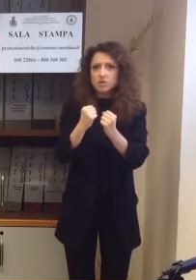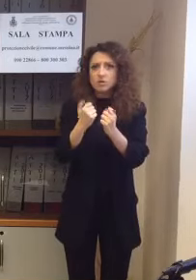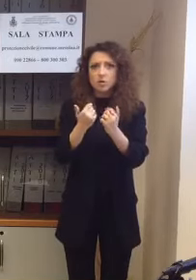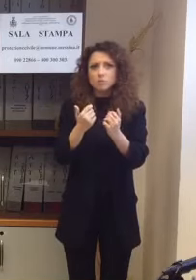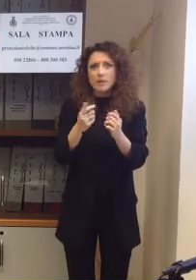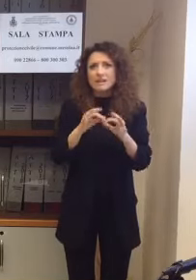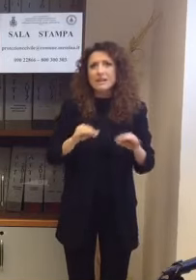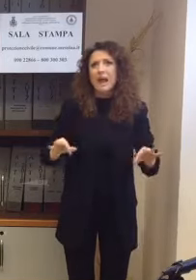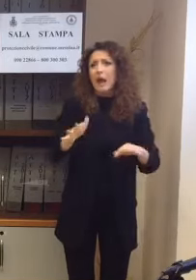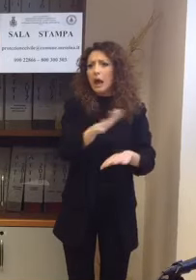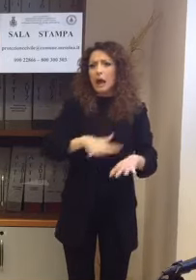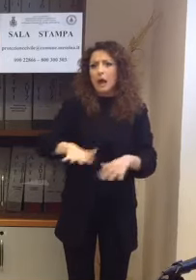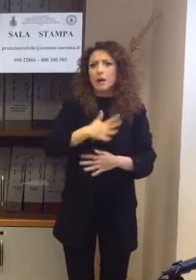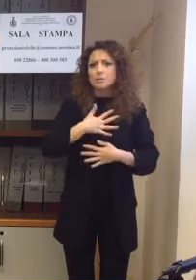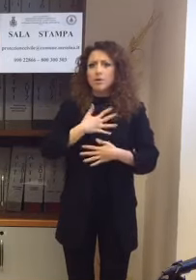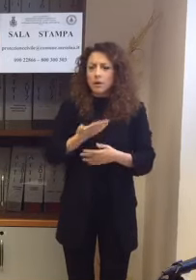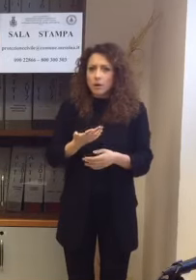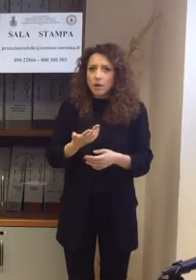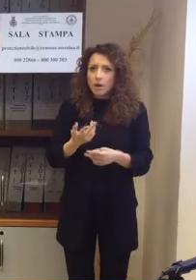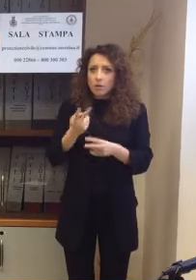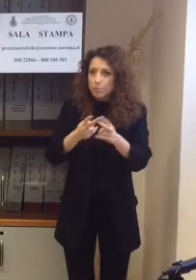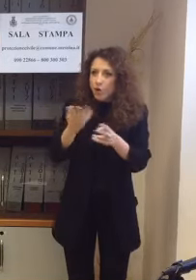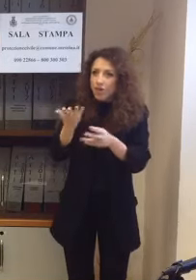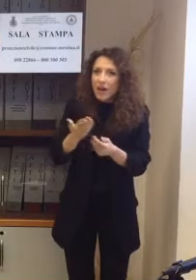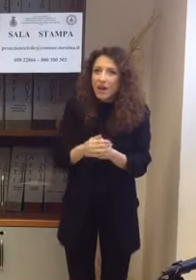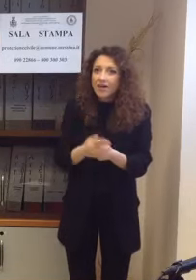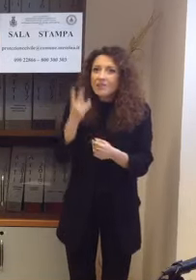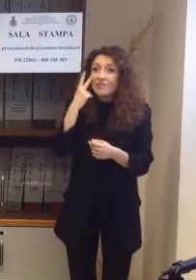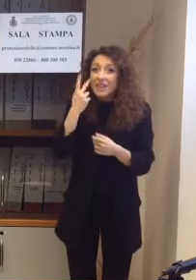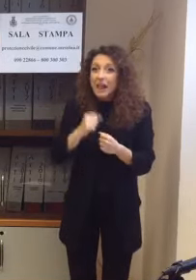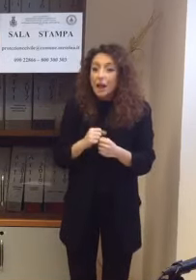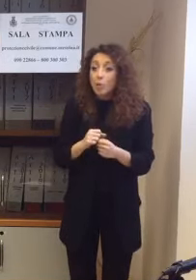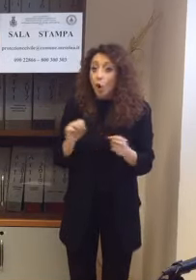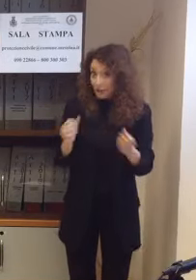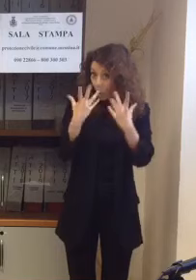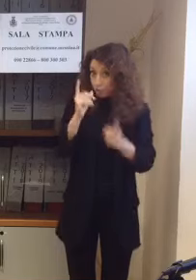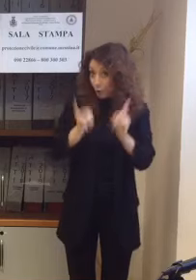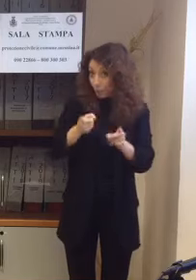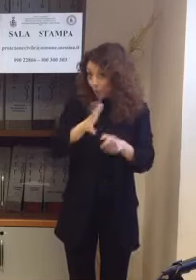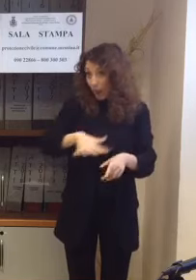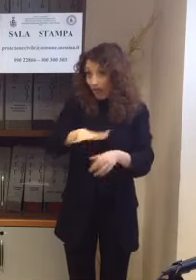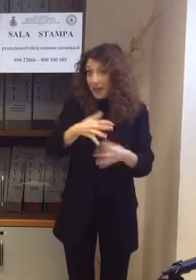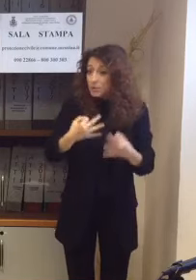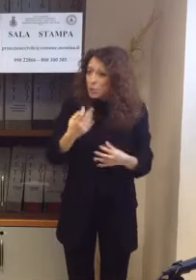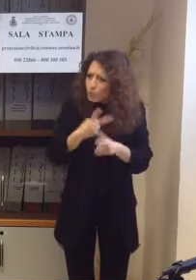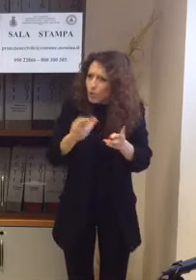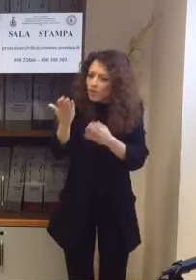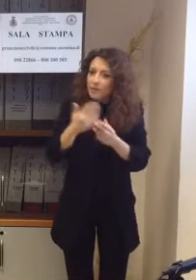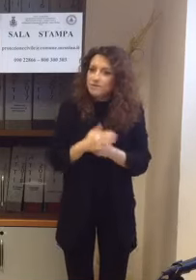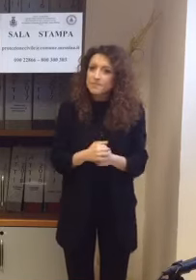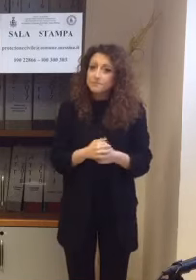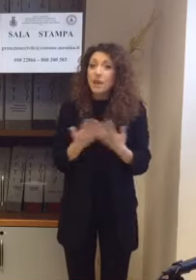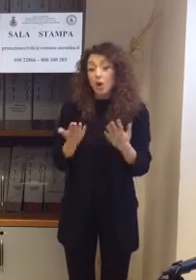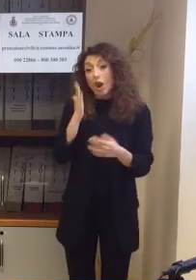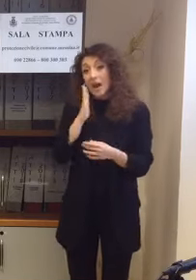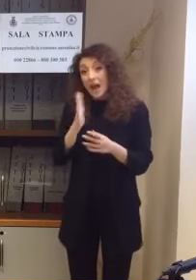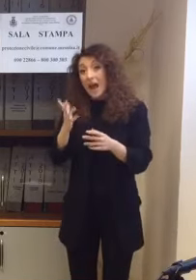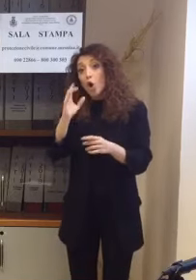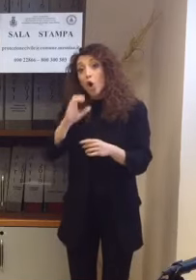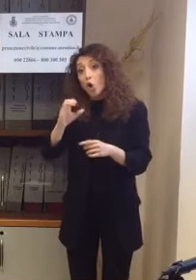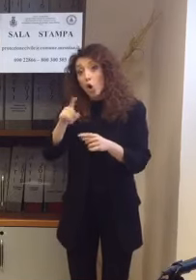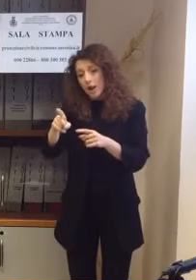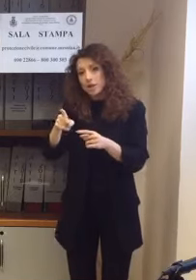non succede una sommossa popolare. Eh sì, perché caro Cracolici, voi che ancora appartenete alla logica